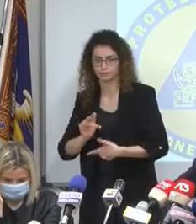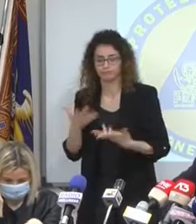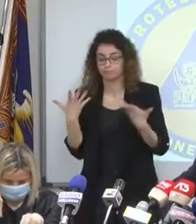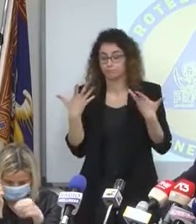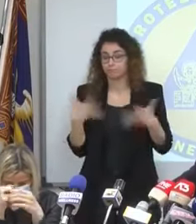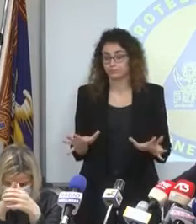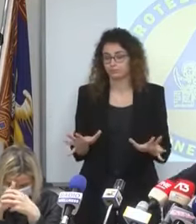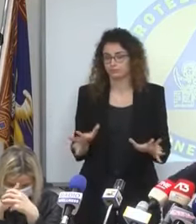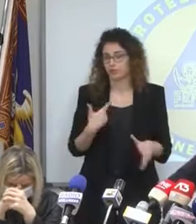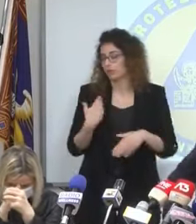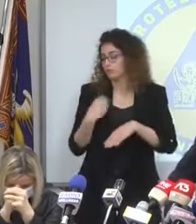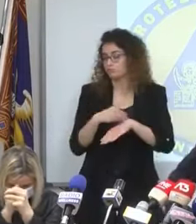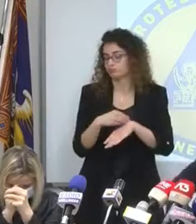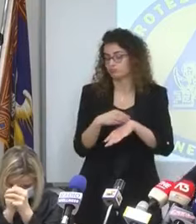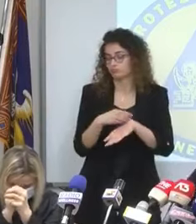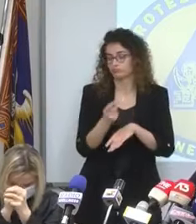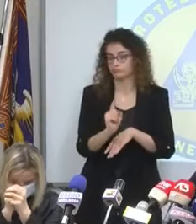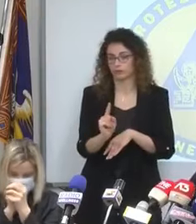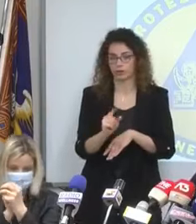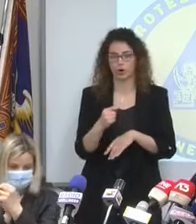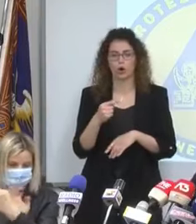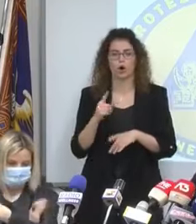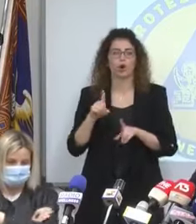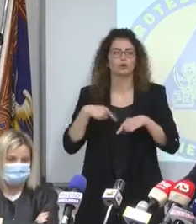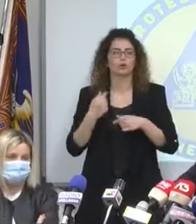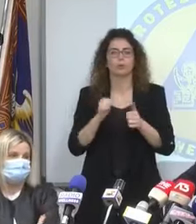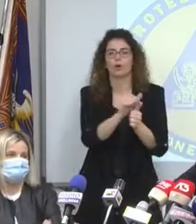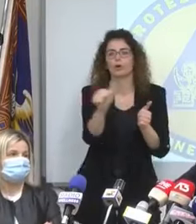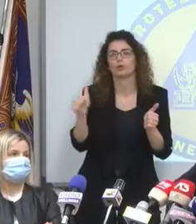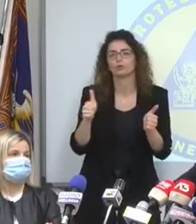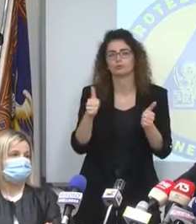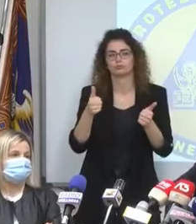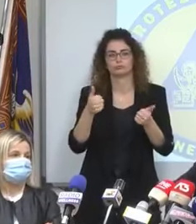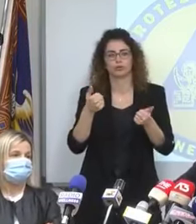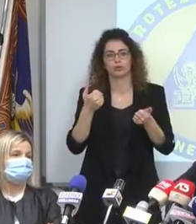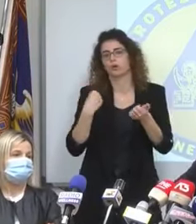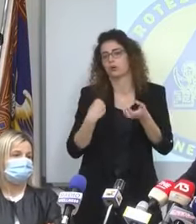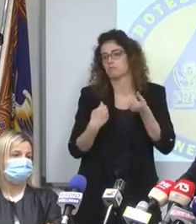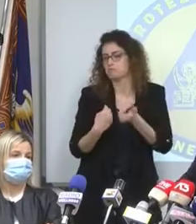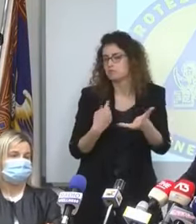Tutto qua, io non ho altro da aggiungere. Dopo ognuno chiede i dati, noi i dati ne abbiamo.